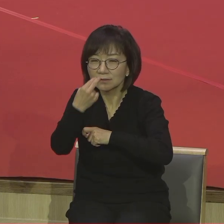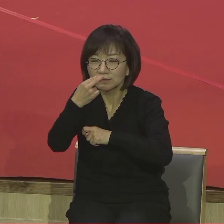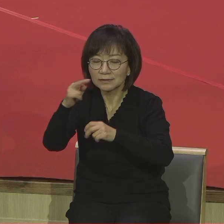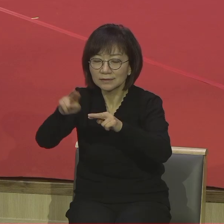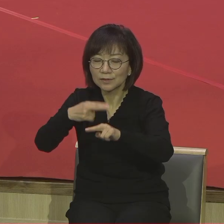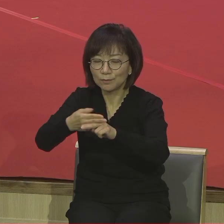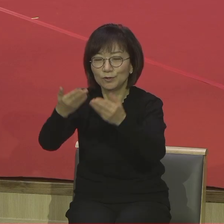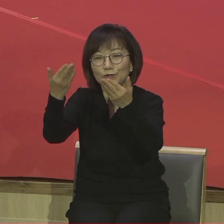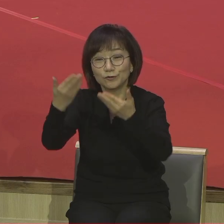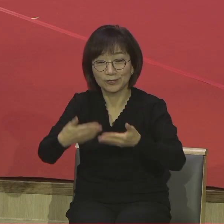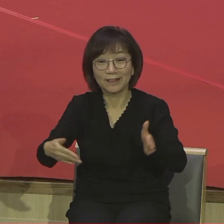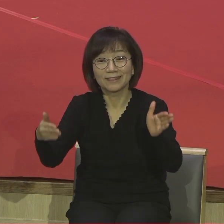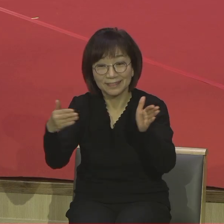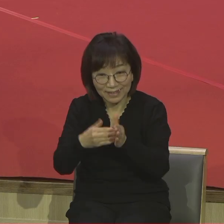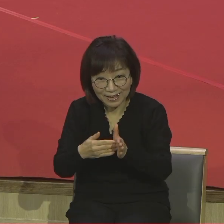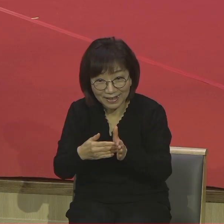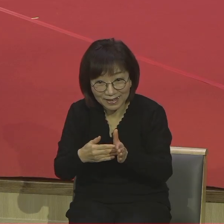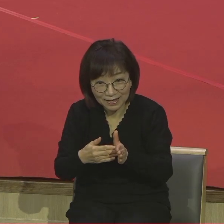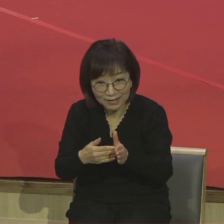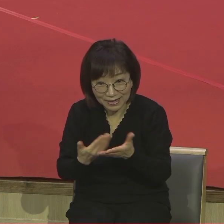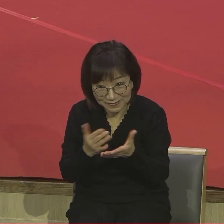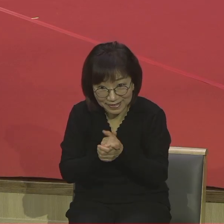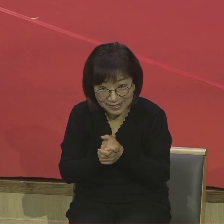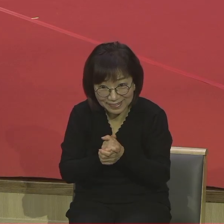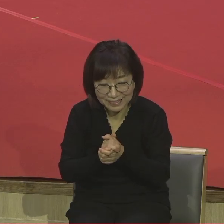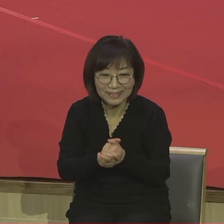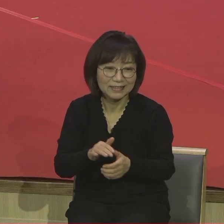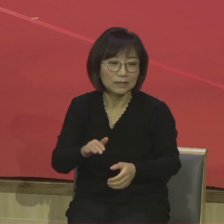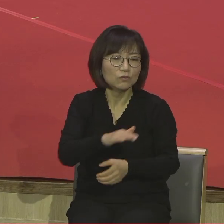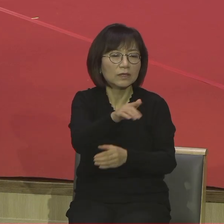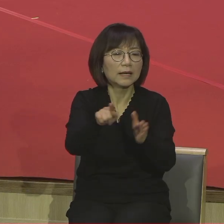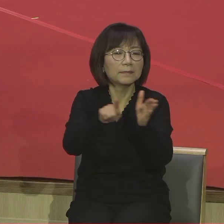것은 성령이 아니고는 믿을 수가 없어요.